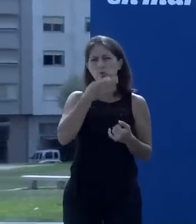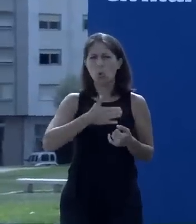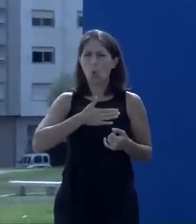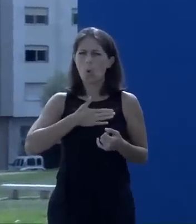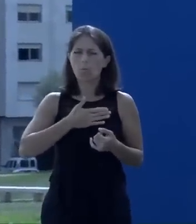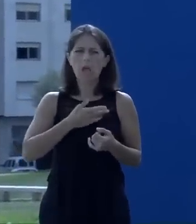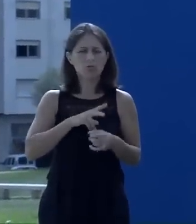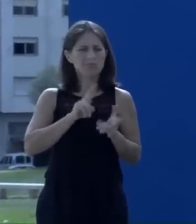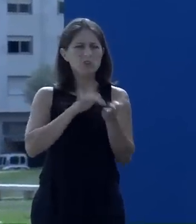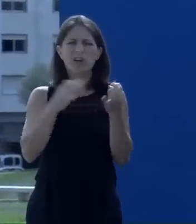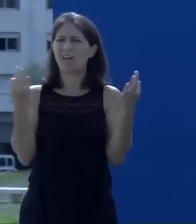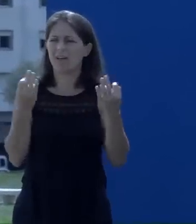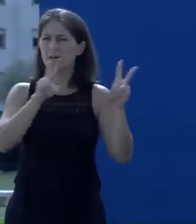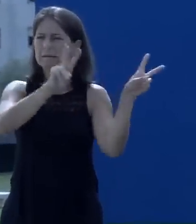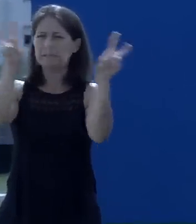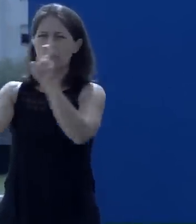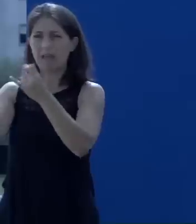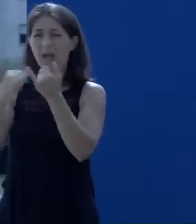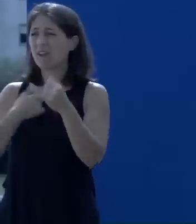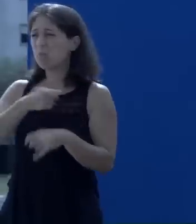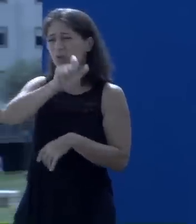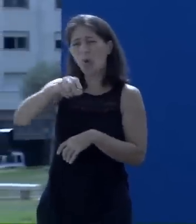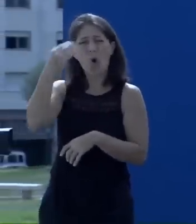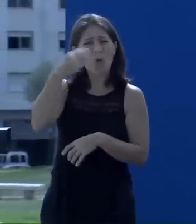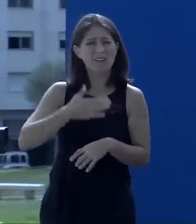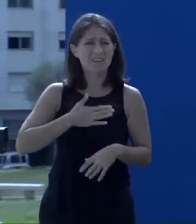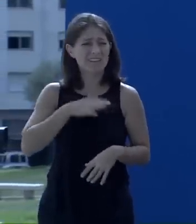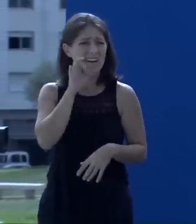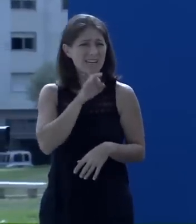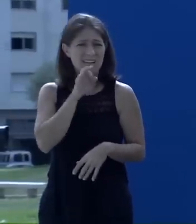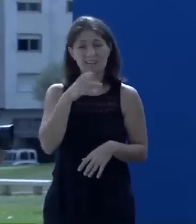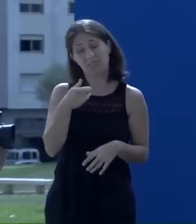que estamos sometidas toda a mocidade galega día a día